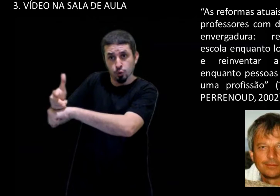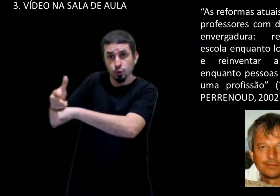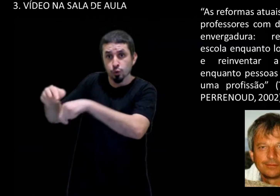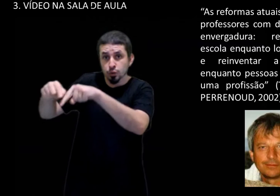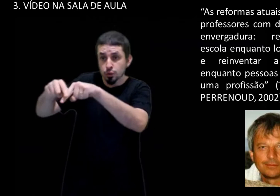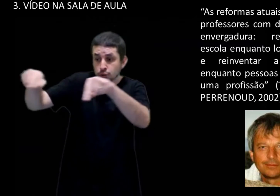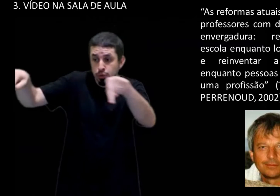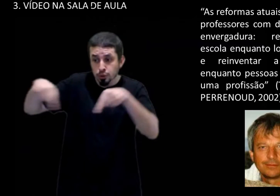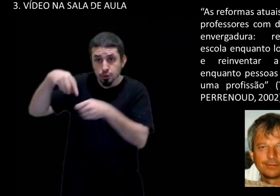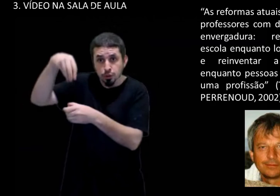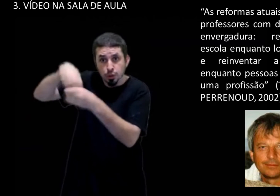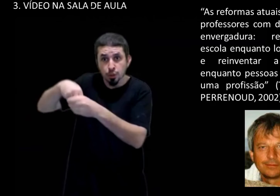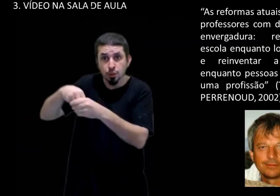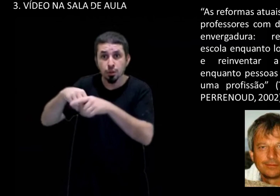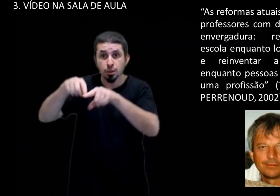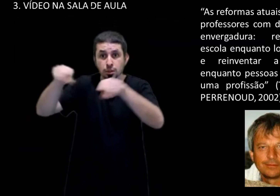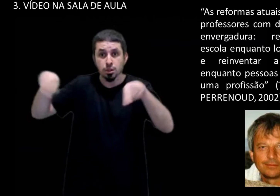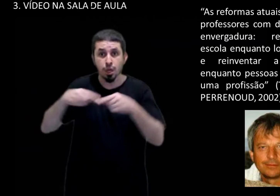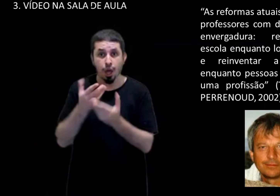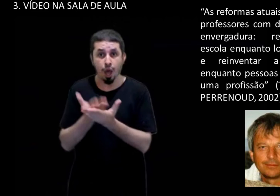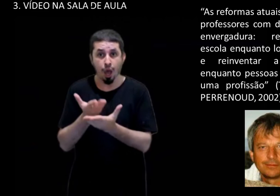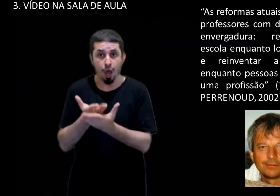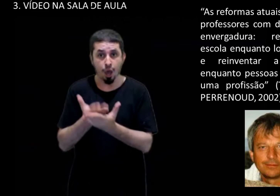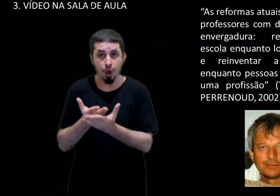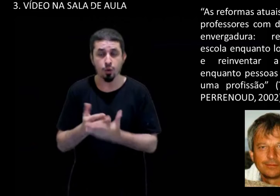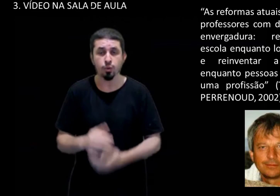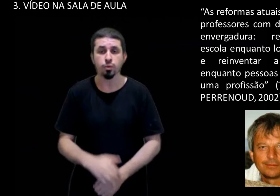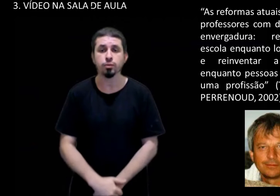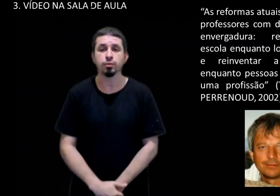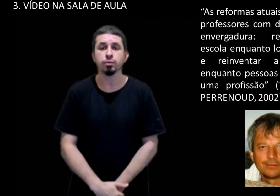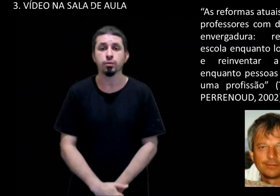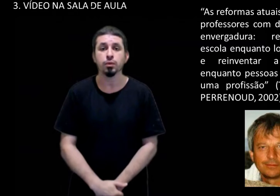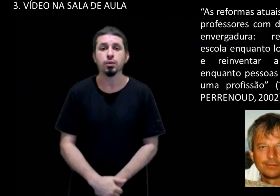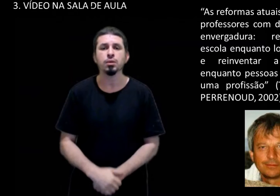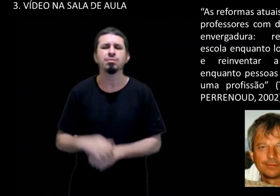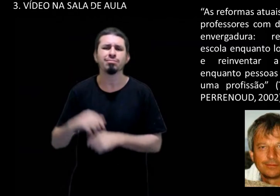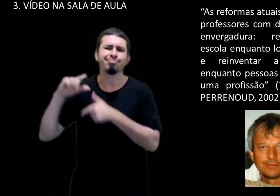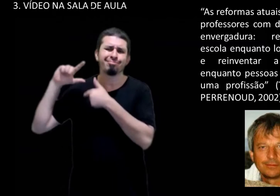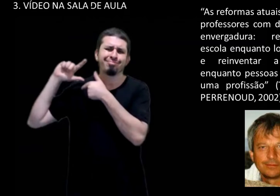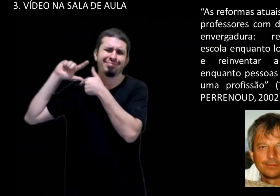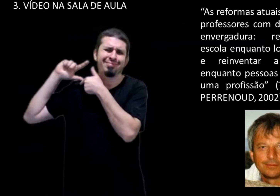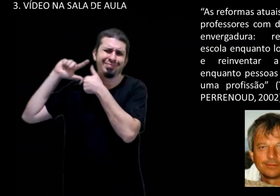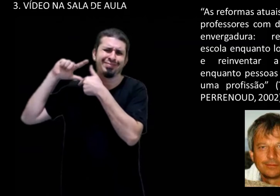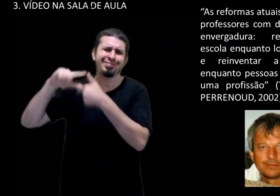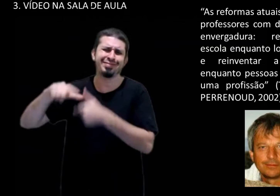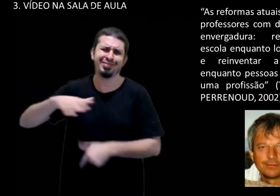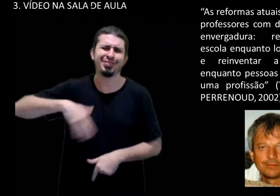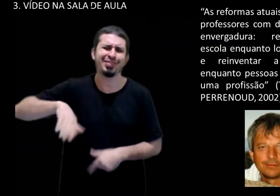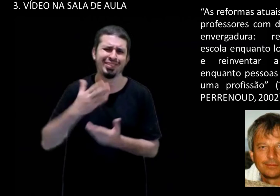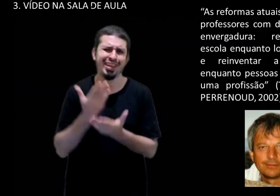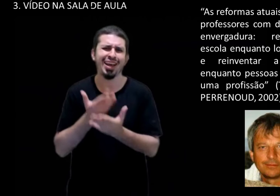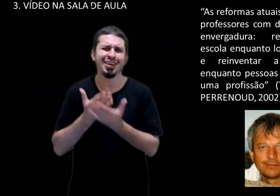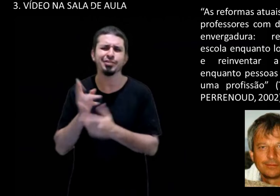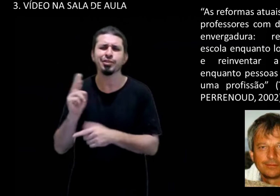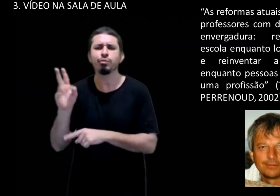Tradicionalmente, o uso do vídeo na escola está associado à transmissão de informações, em que um conjunto de